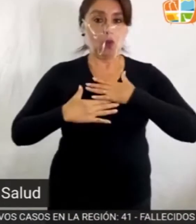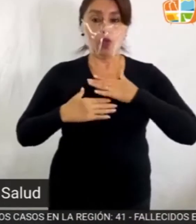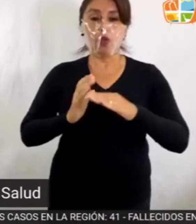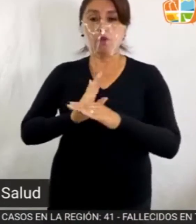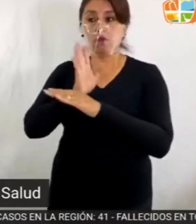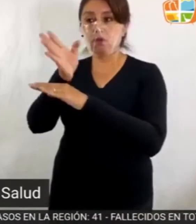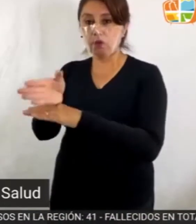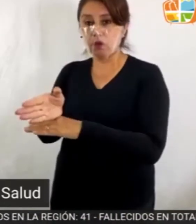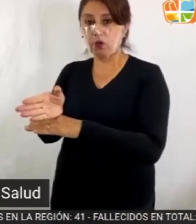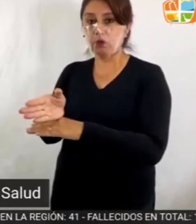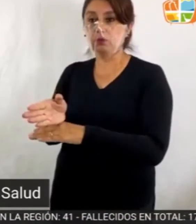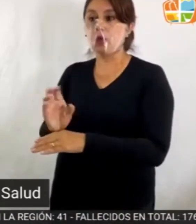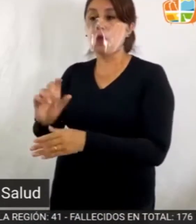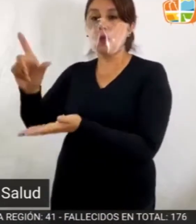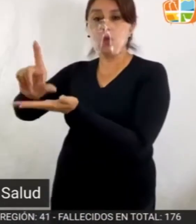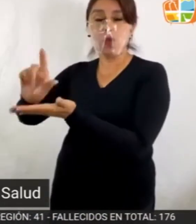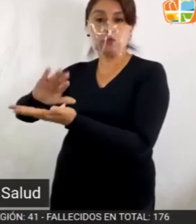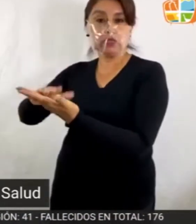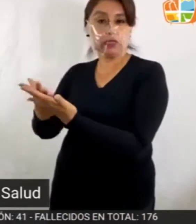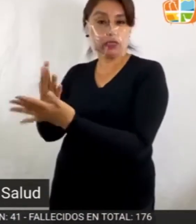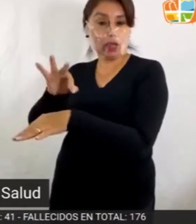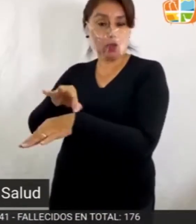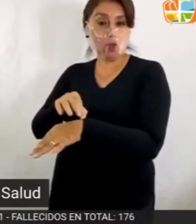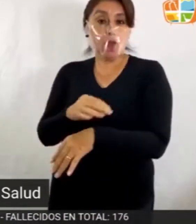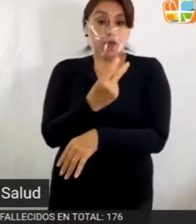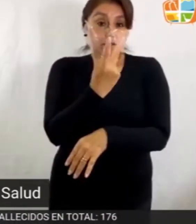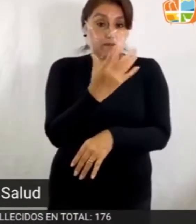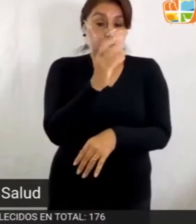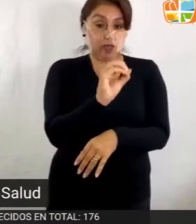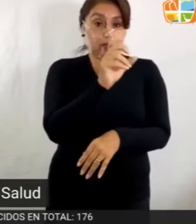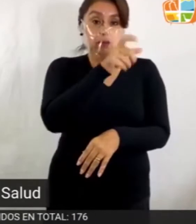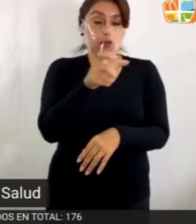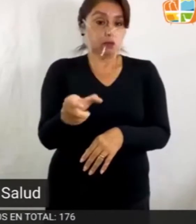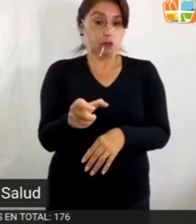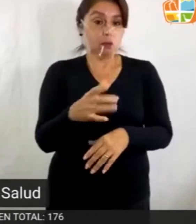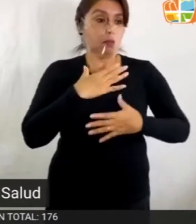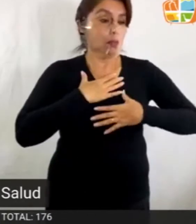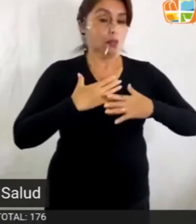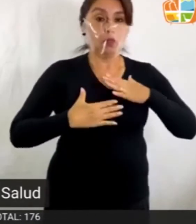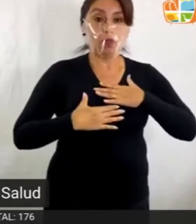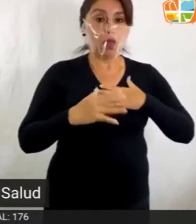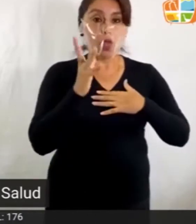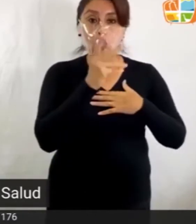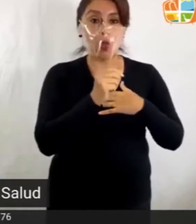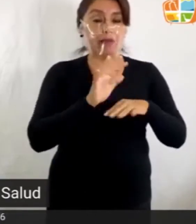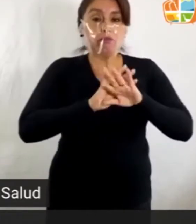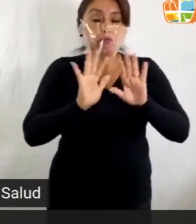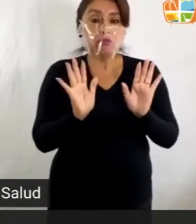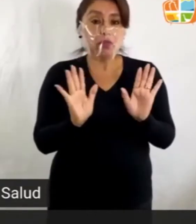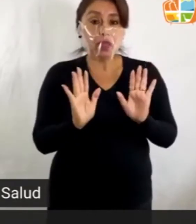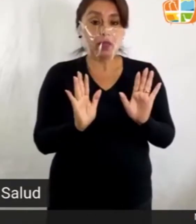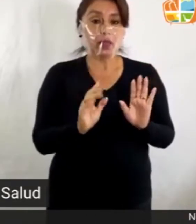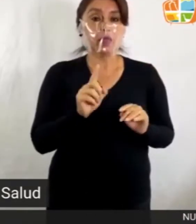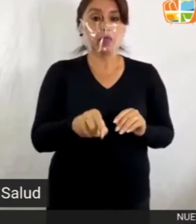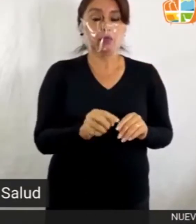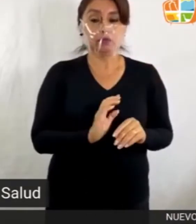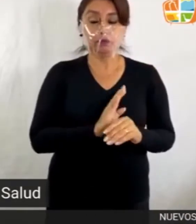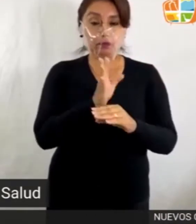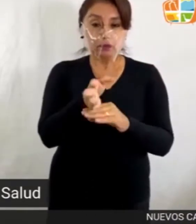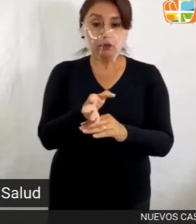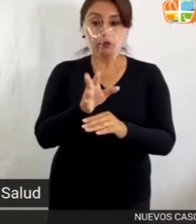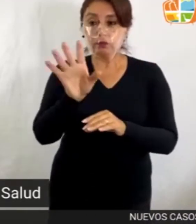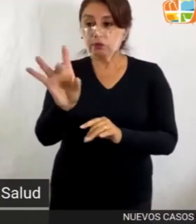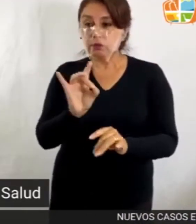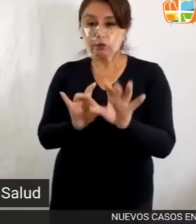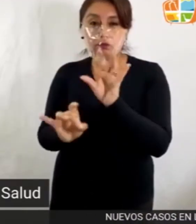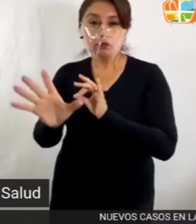un centro de salud y 20 son personas asintomáticas. Son personas que en la búsqueda activa de pacientes, en la